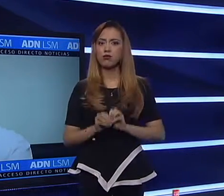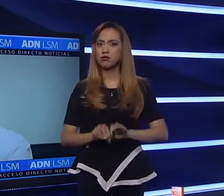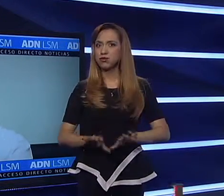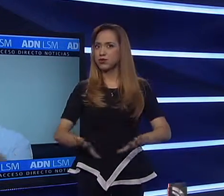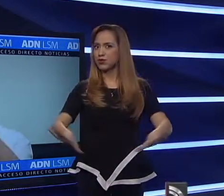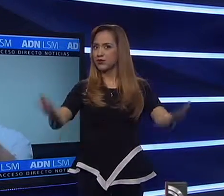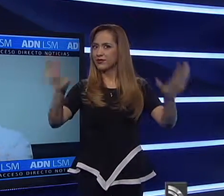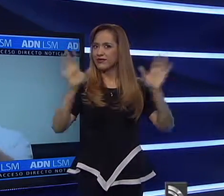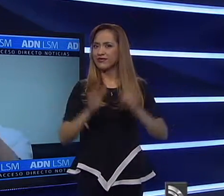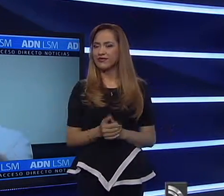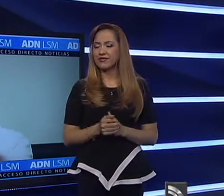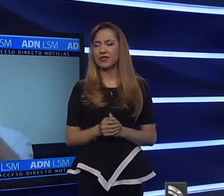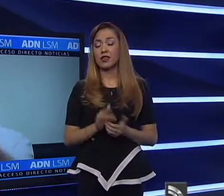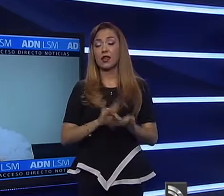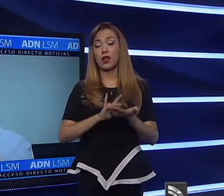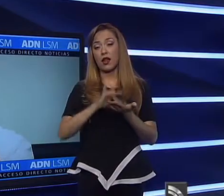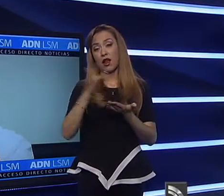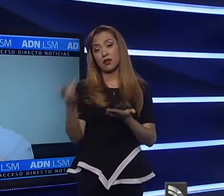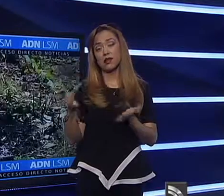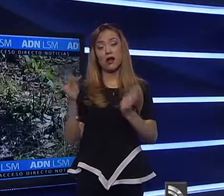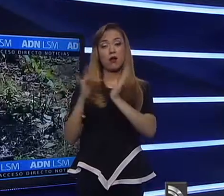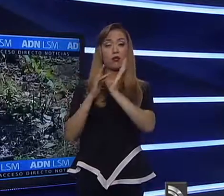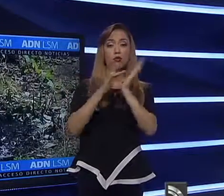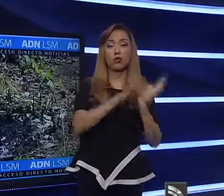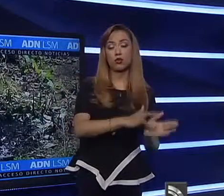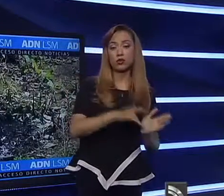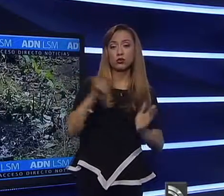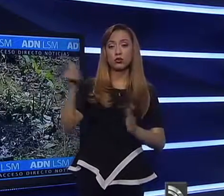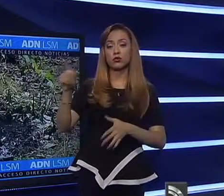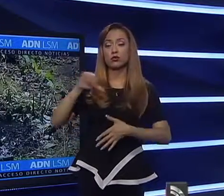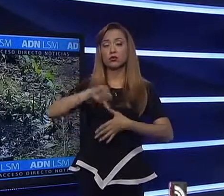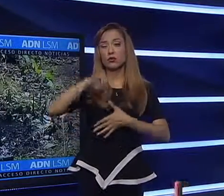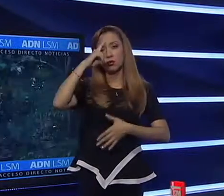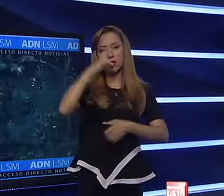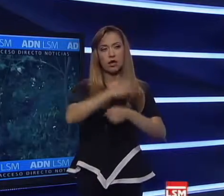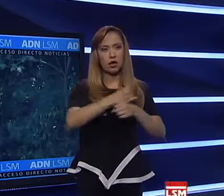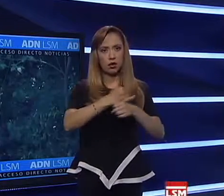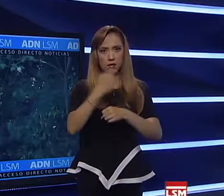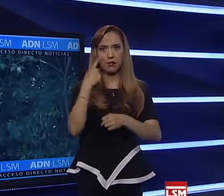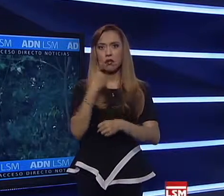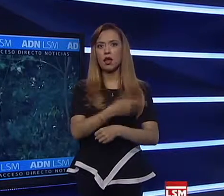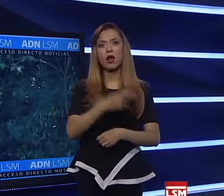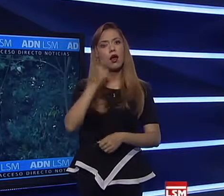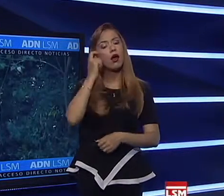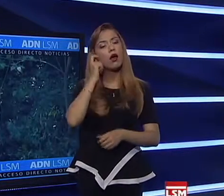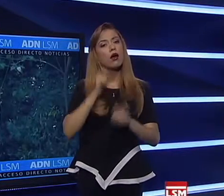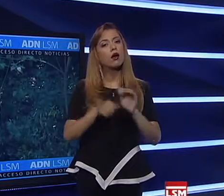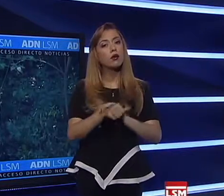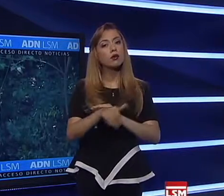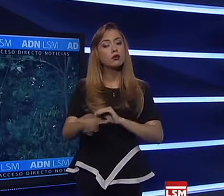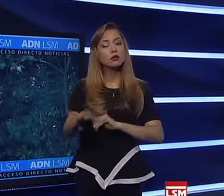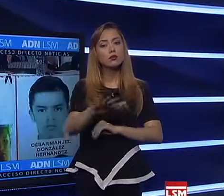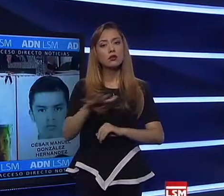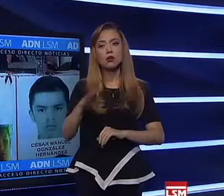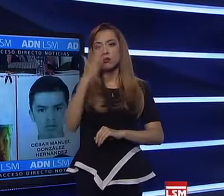Destacó el apoyo que ha brindado el sistema interamericano para investigar el caso Ayotzinapa a través de una comisión de expertos